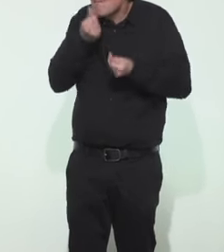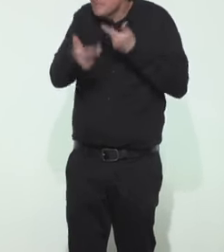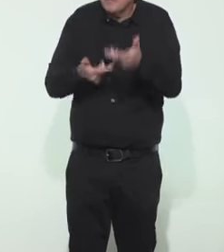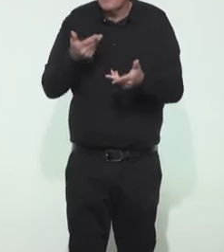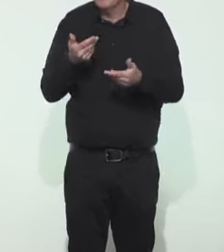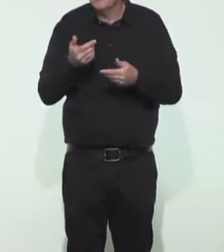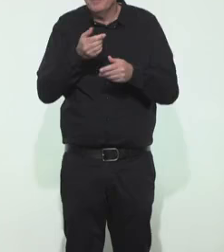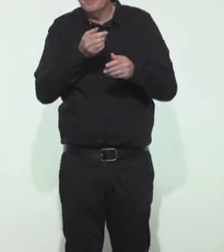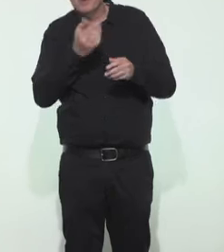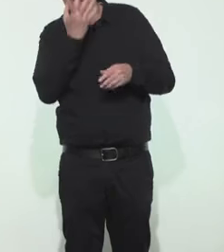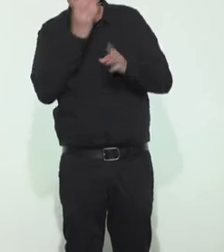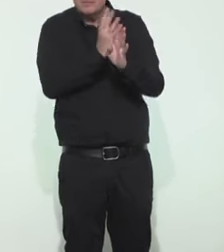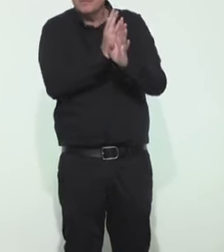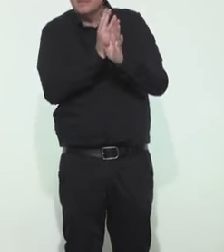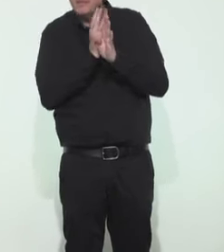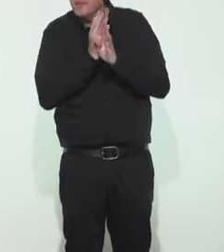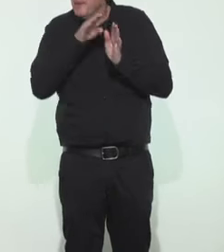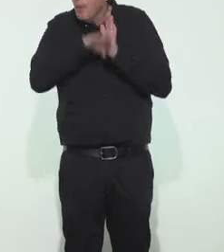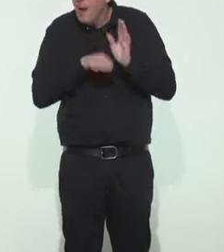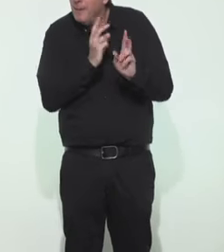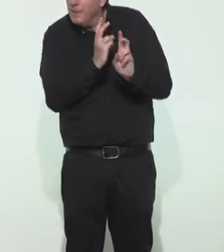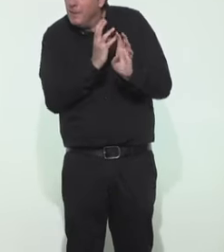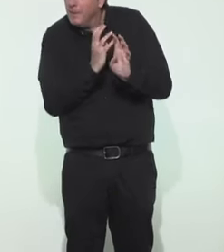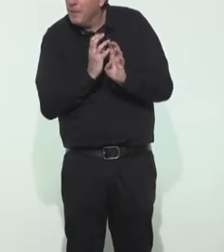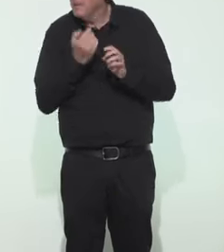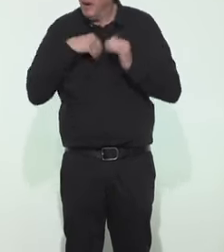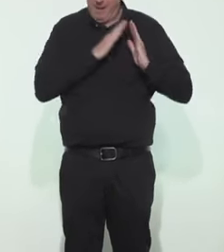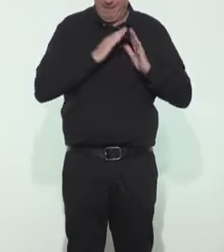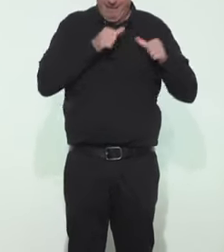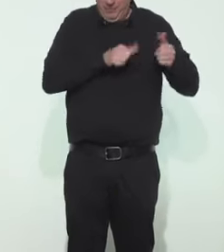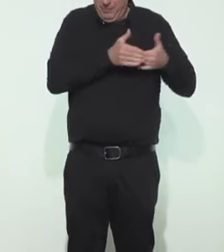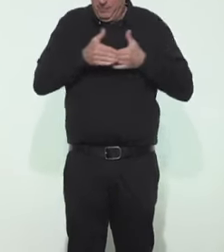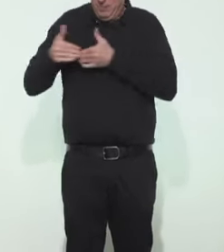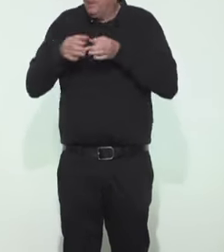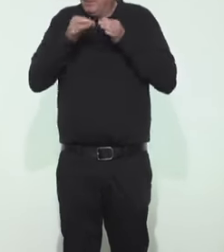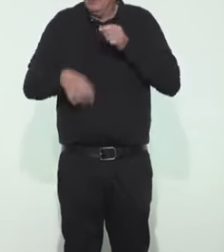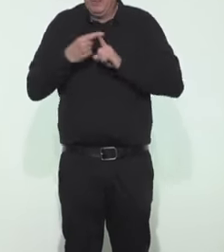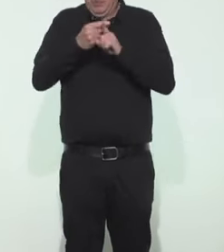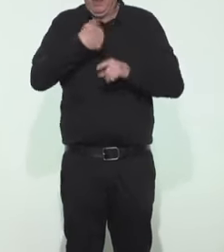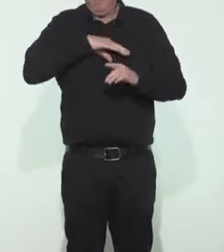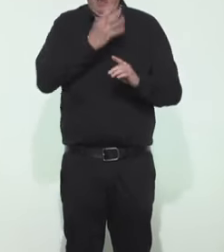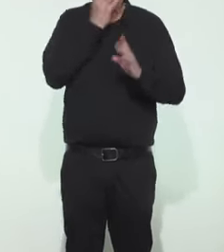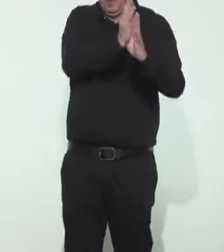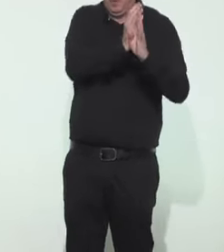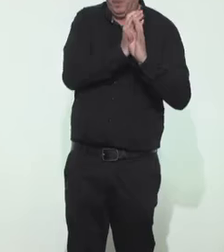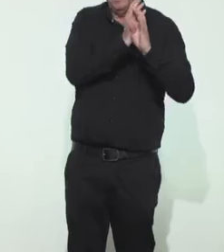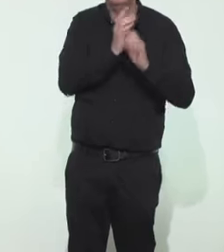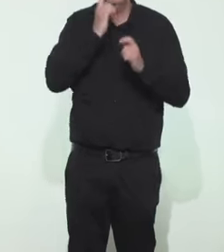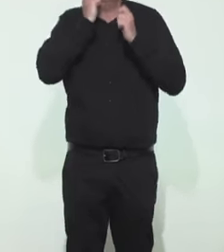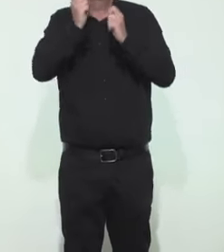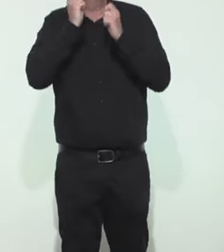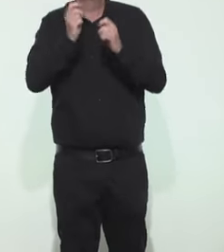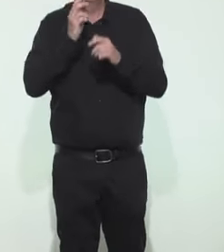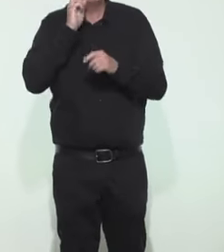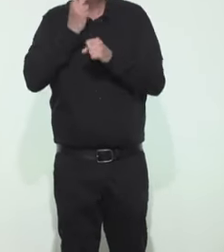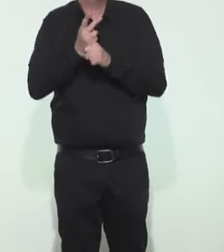sks l'impact du confinement alors grande prudence ce n'est pas une baisse du nombre de patients admis en réanimation c'est